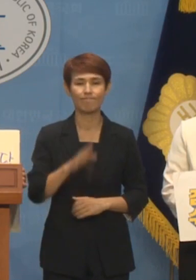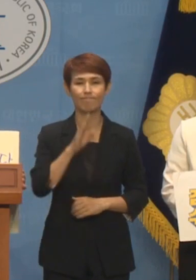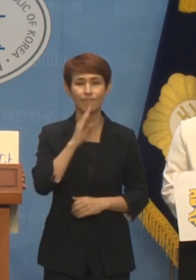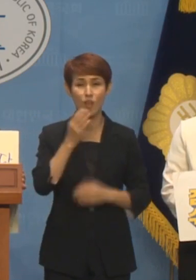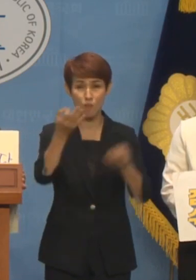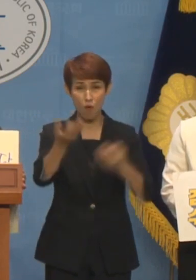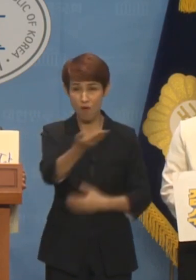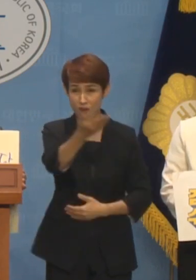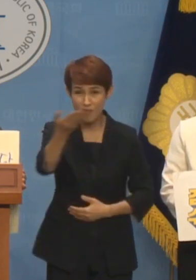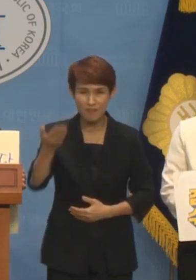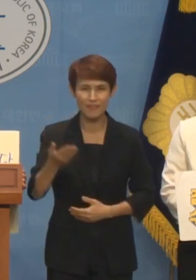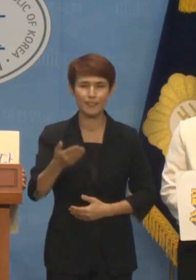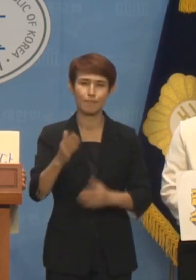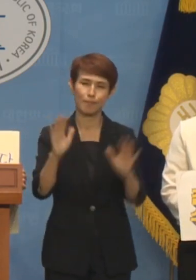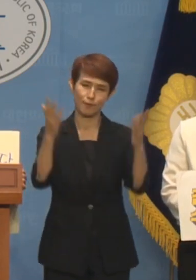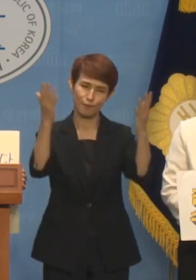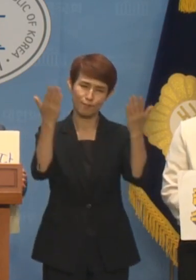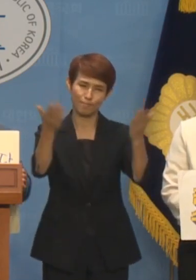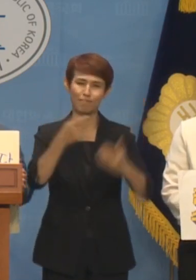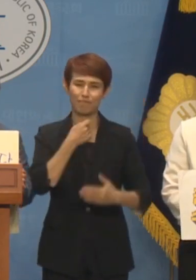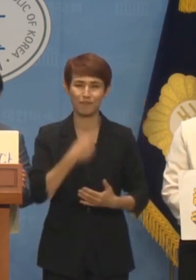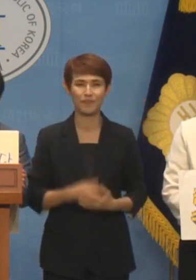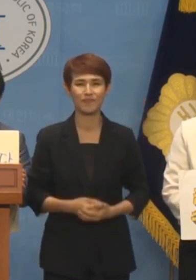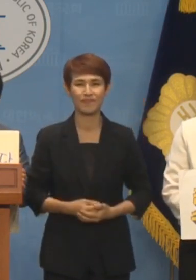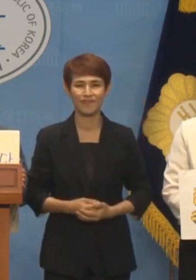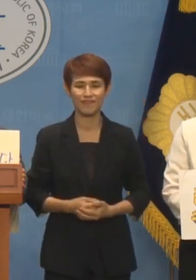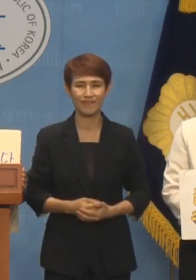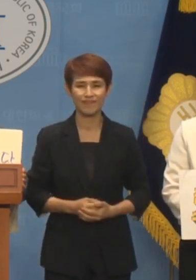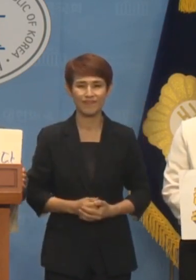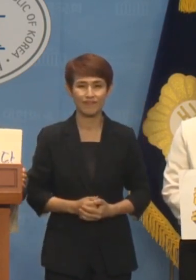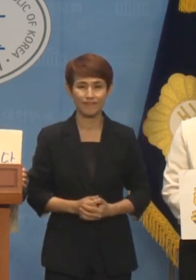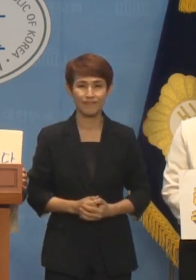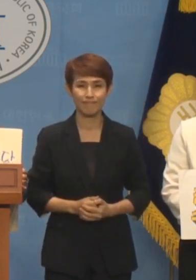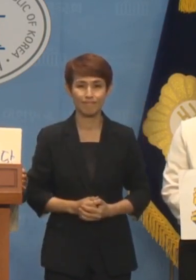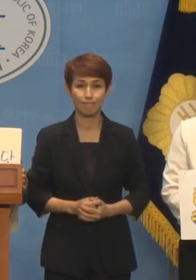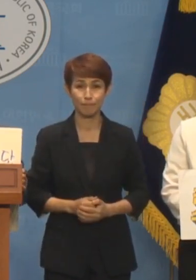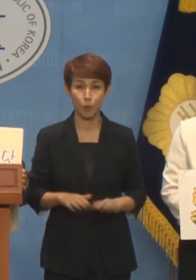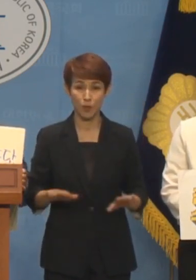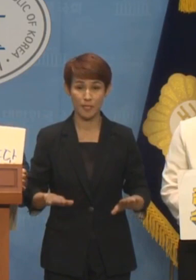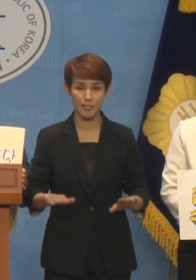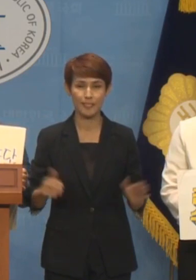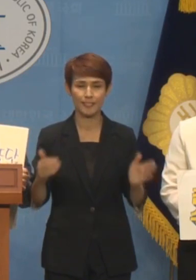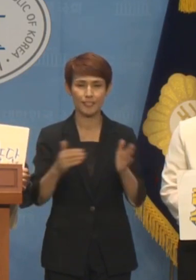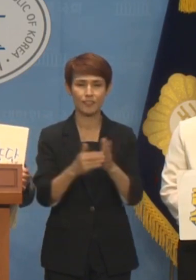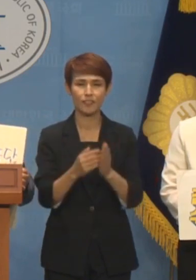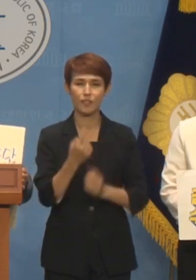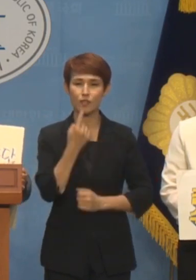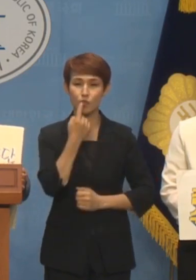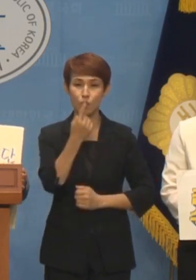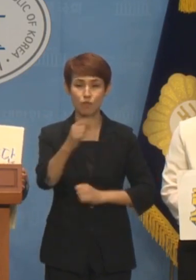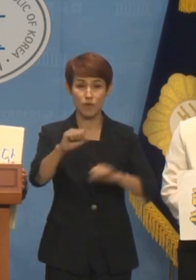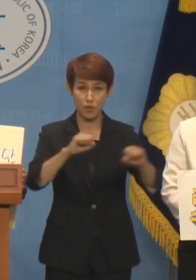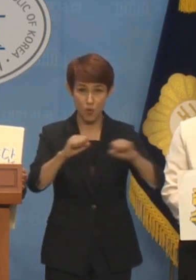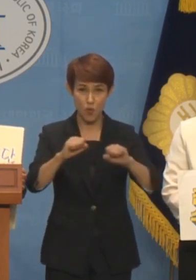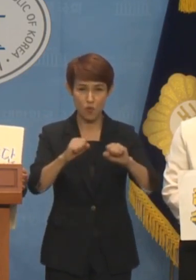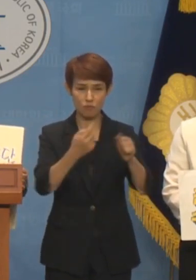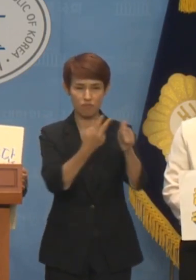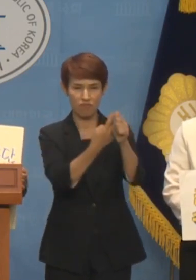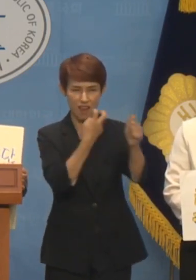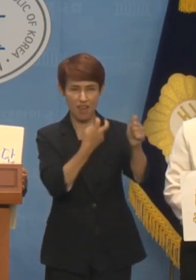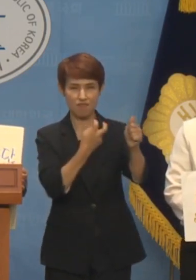많은 시민들께서 큰 박수 보내주시면 고맙겠습니다. 그럼 기자님, 저희들 기자회견 마치고 이어서 촛불행동 탄핵